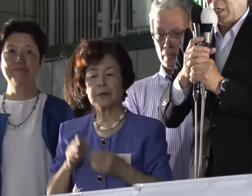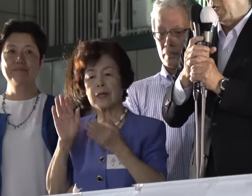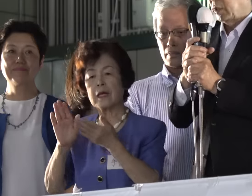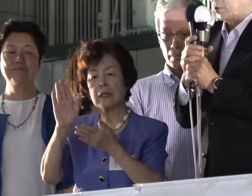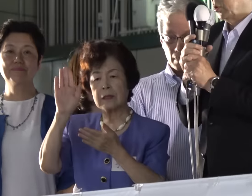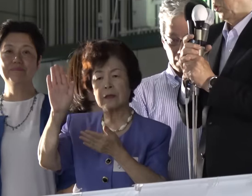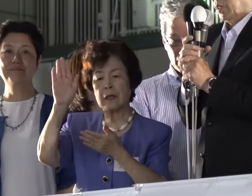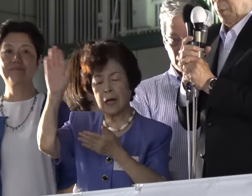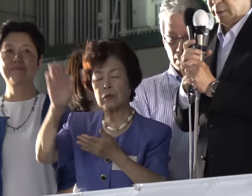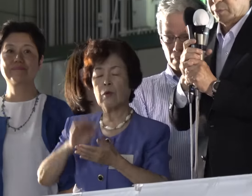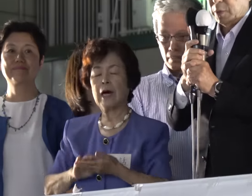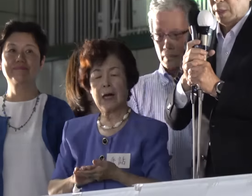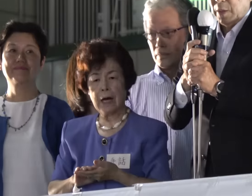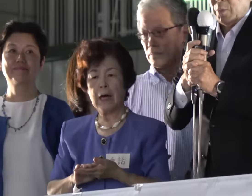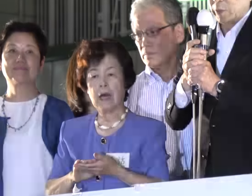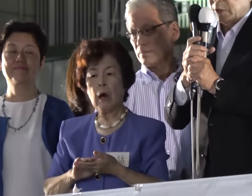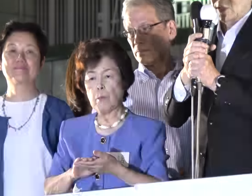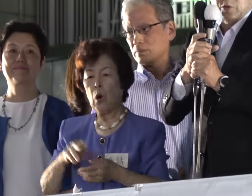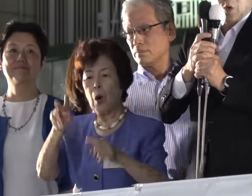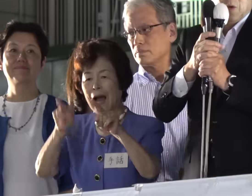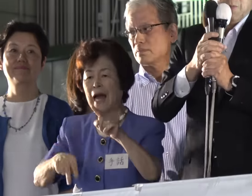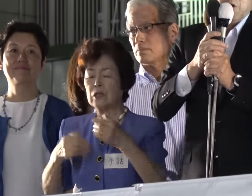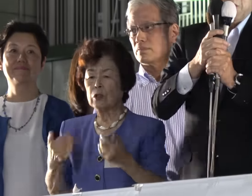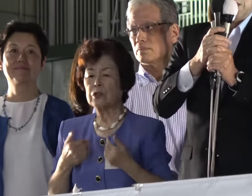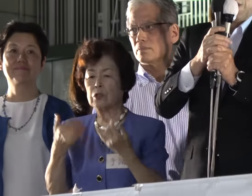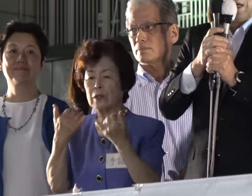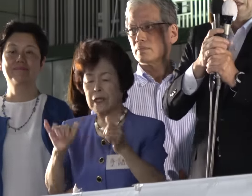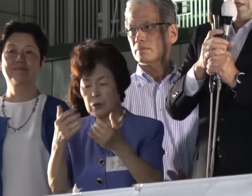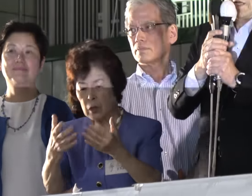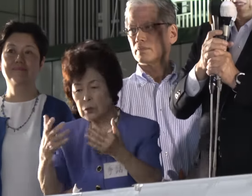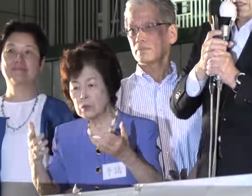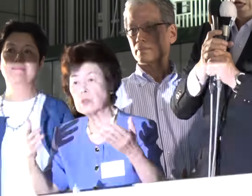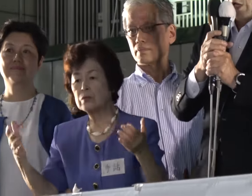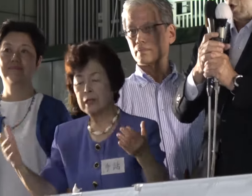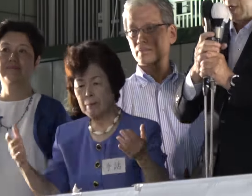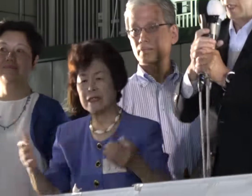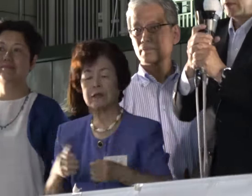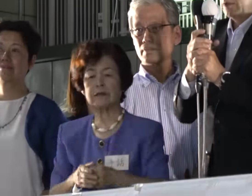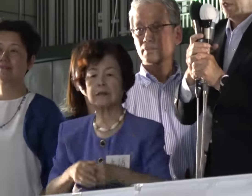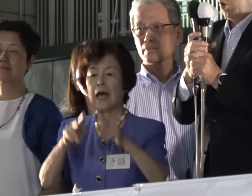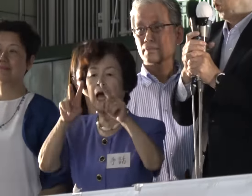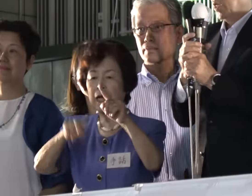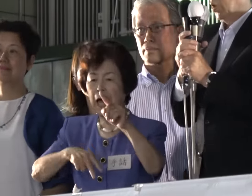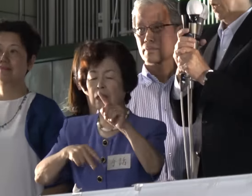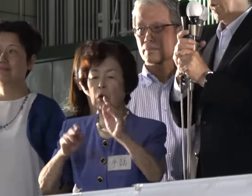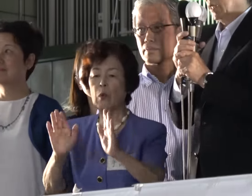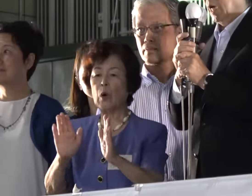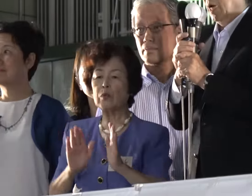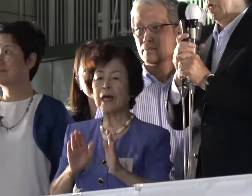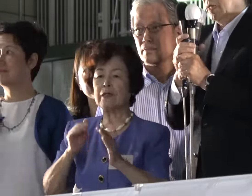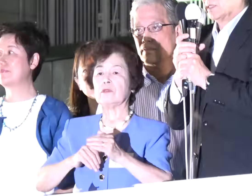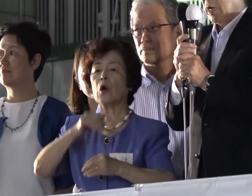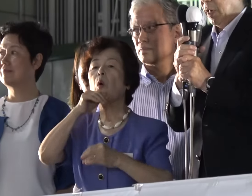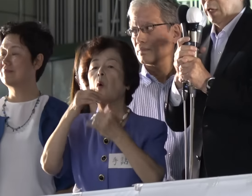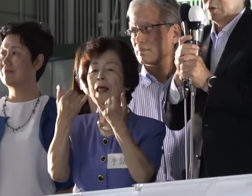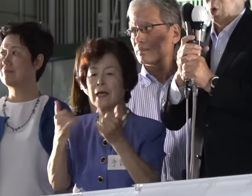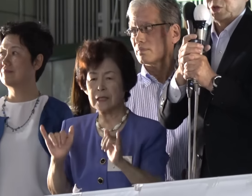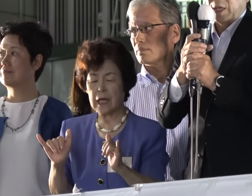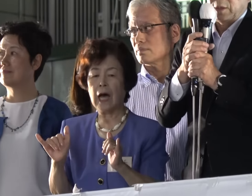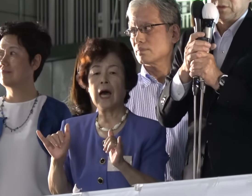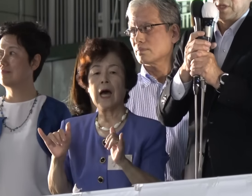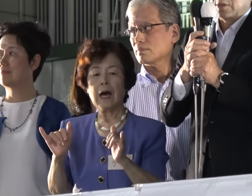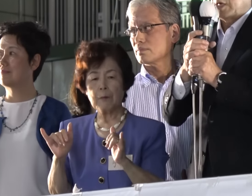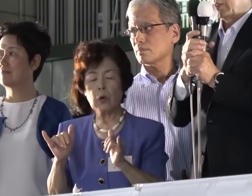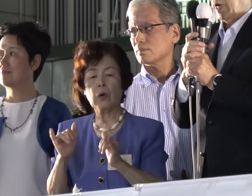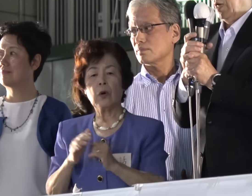護時代がやってくると言われています。私たちの目の前には介護される高齢者の方々が大変苦